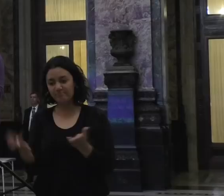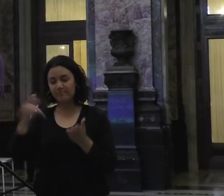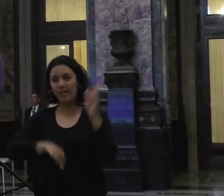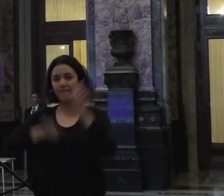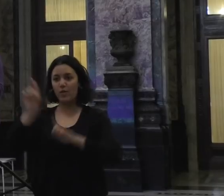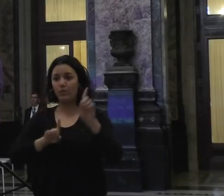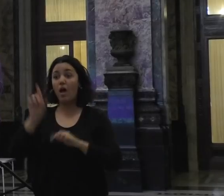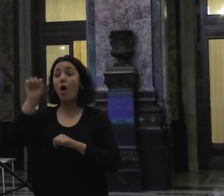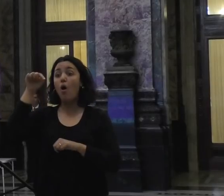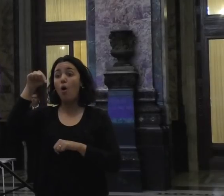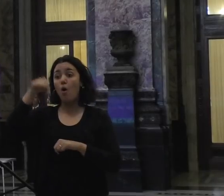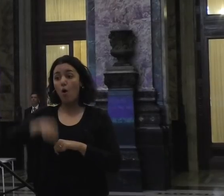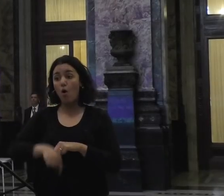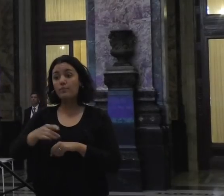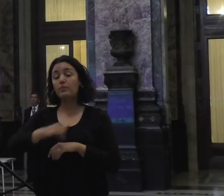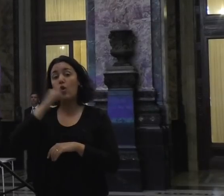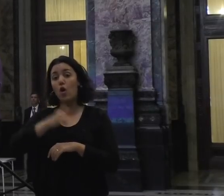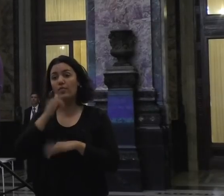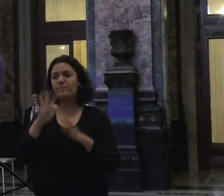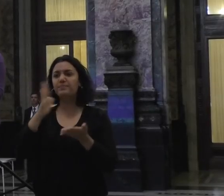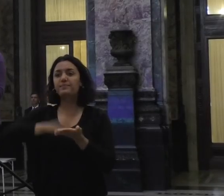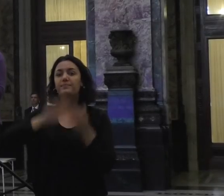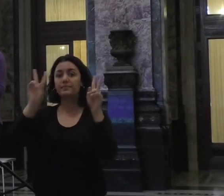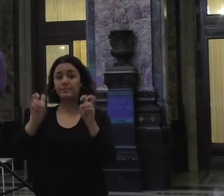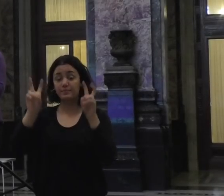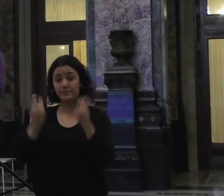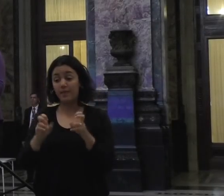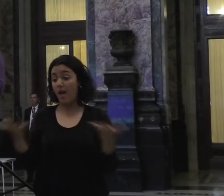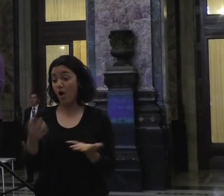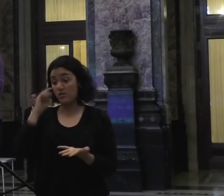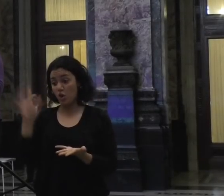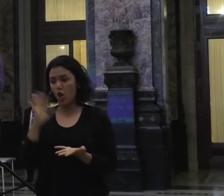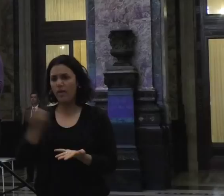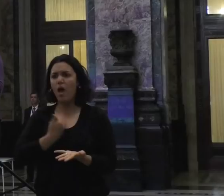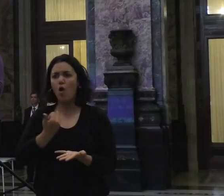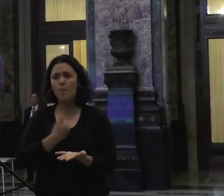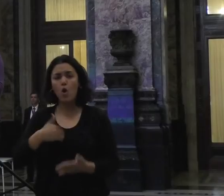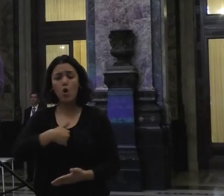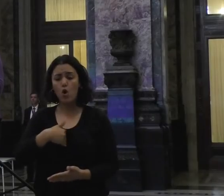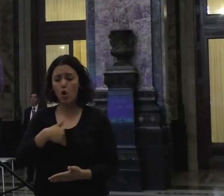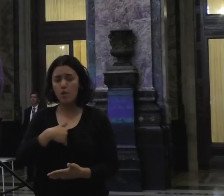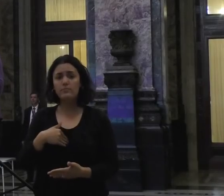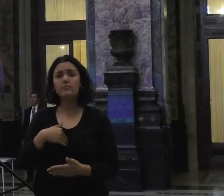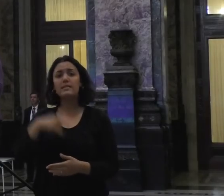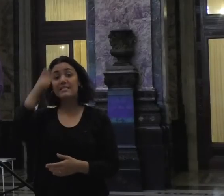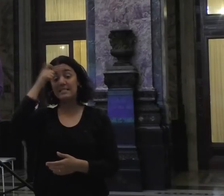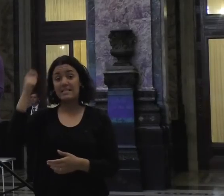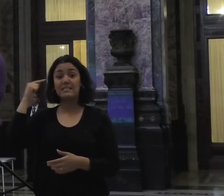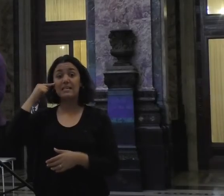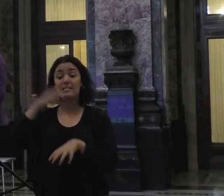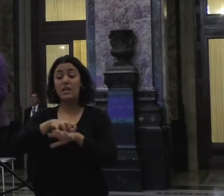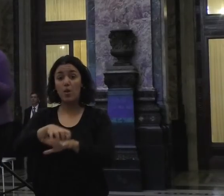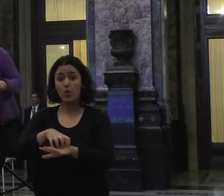hablará del rol de la neurociencia cognitiva en psicología contemporánea, desafíos teóricos y metodológicos.